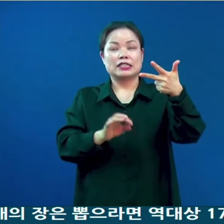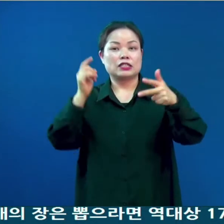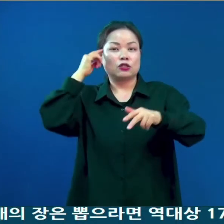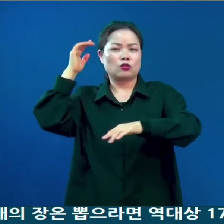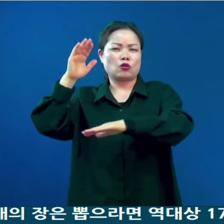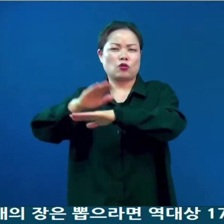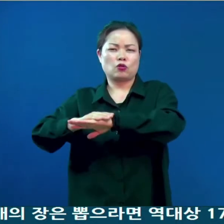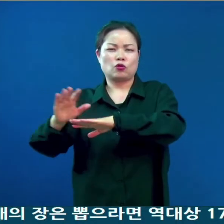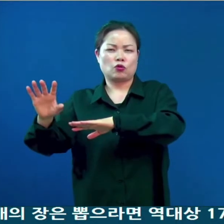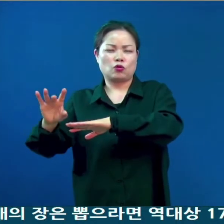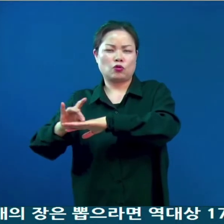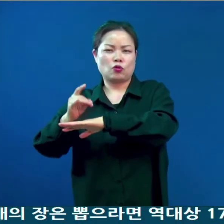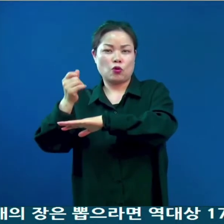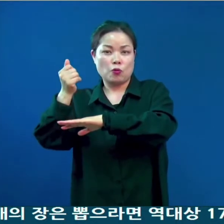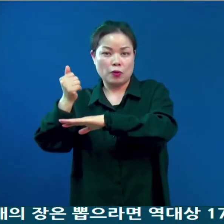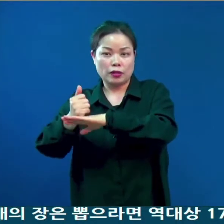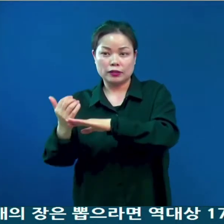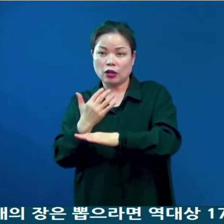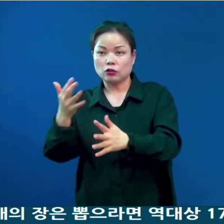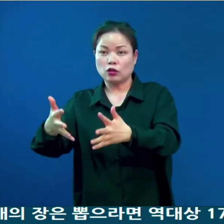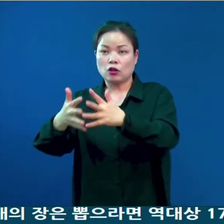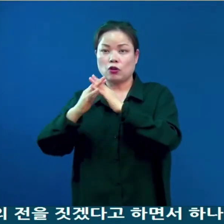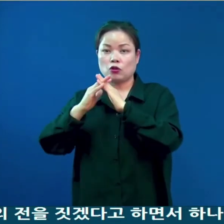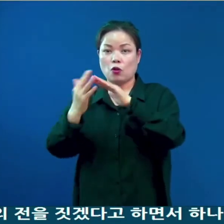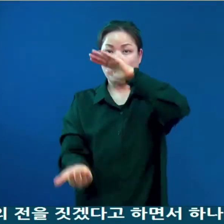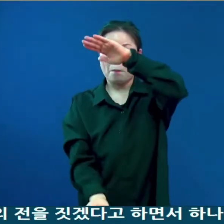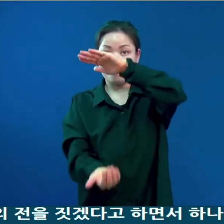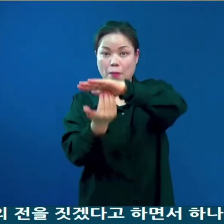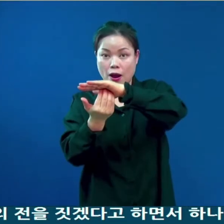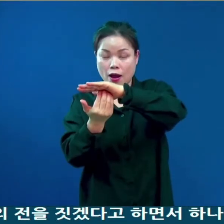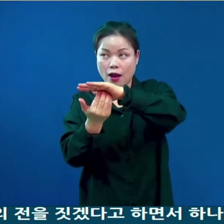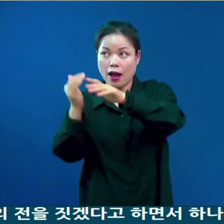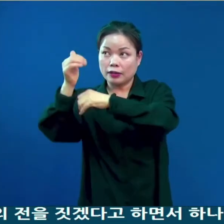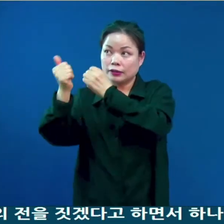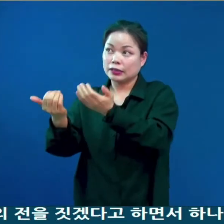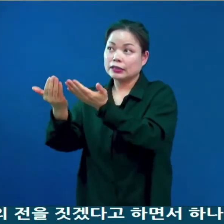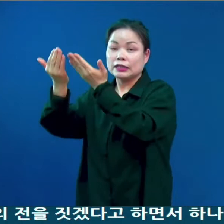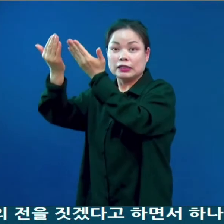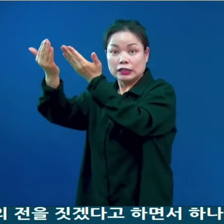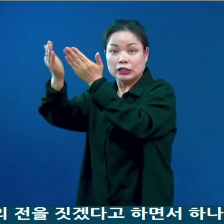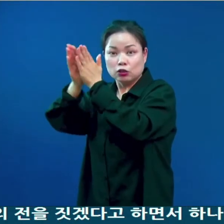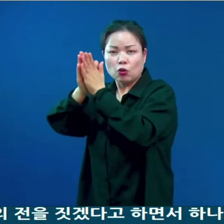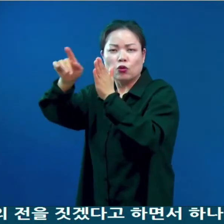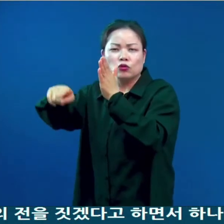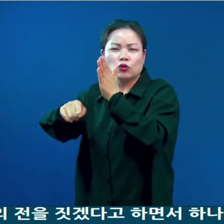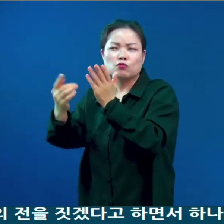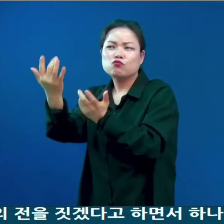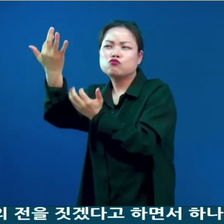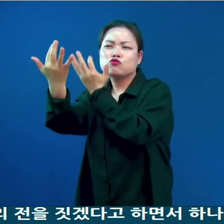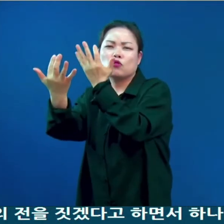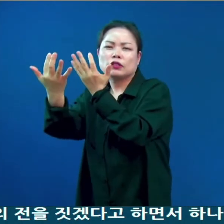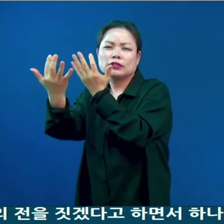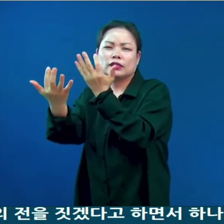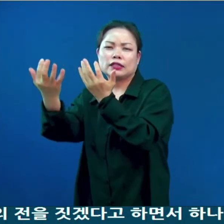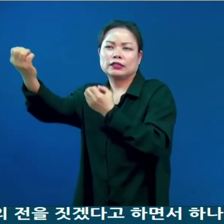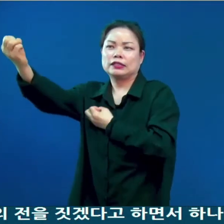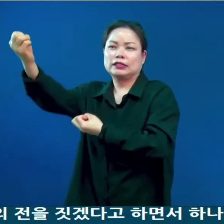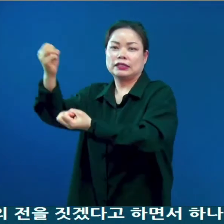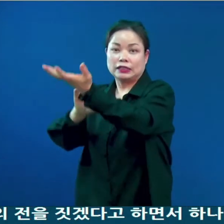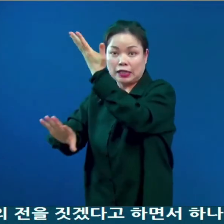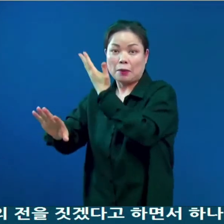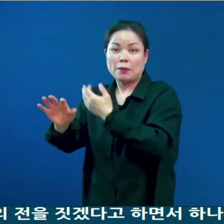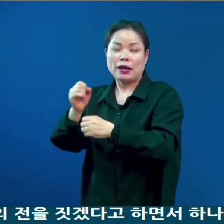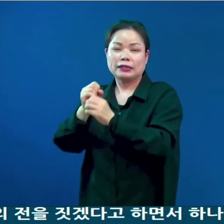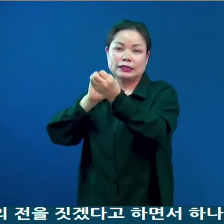솔로몬이 성전을 완공한 다음에 하나님께 올려드리는 긴 기도 후에 하나님이 불로 그 제단에 응답하시는